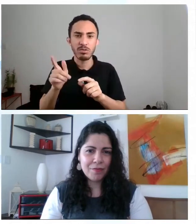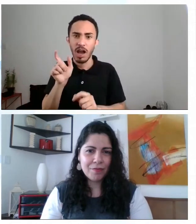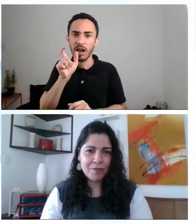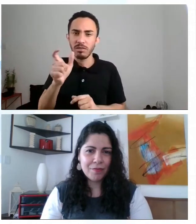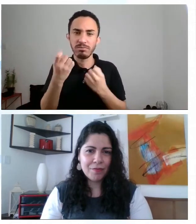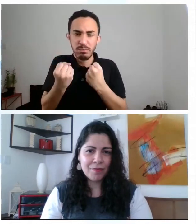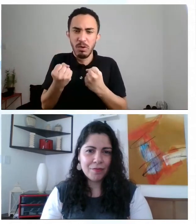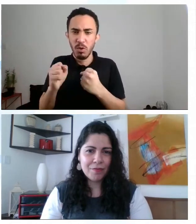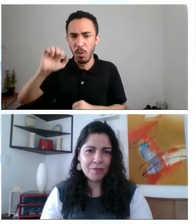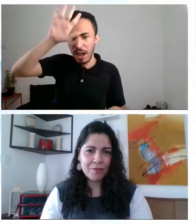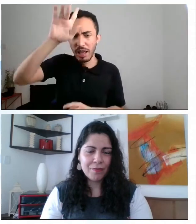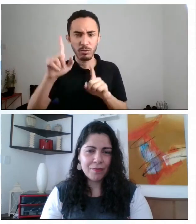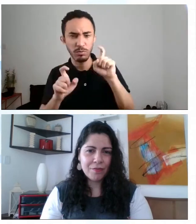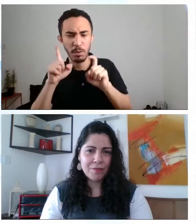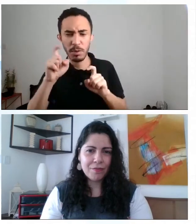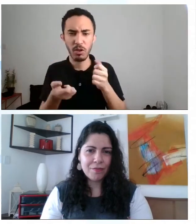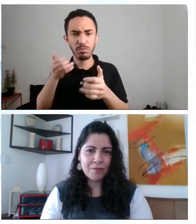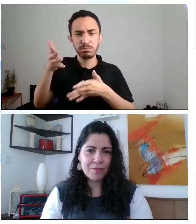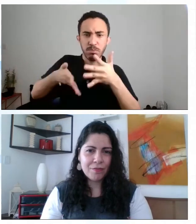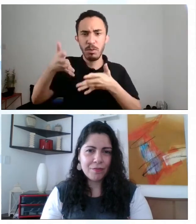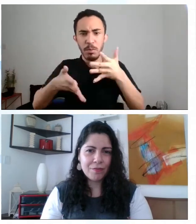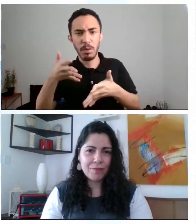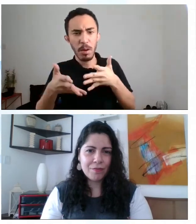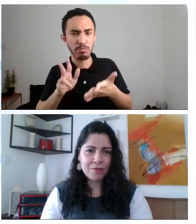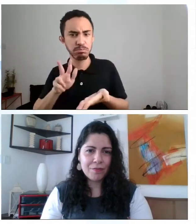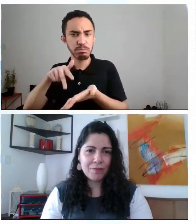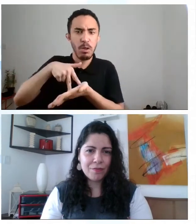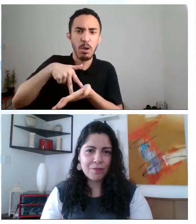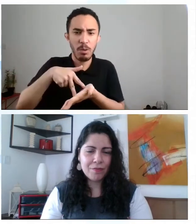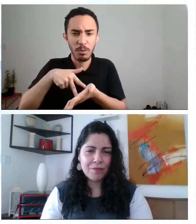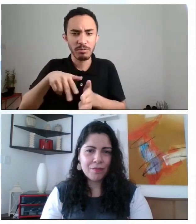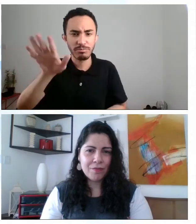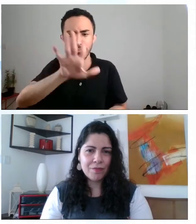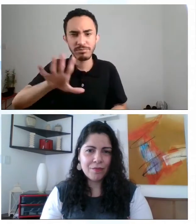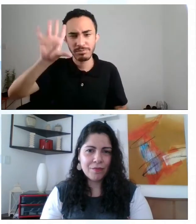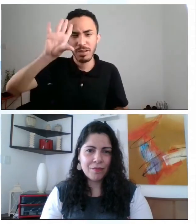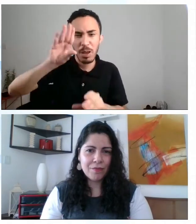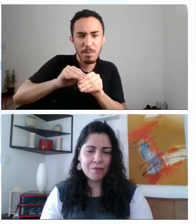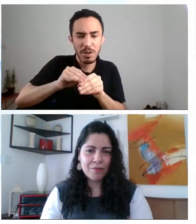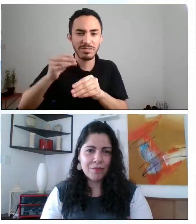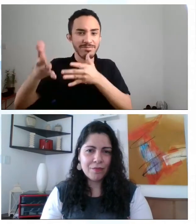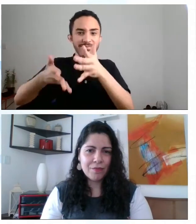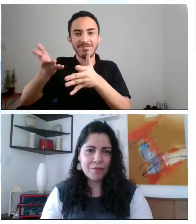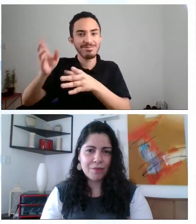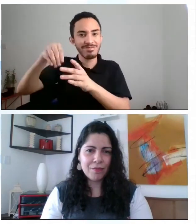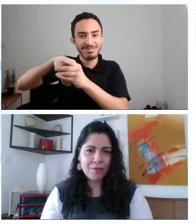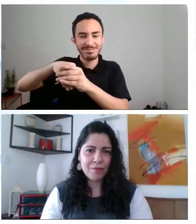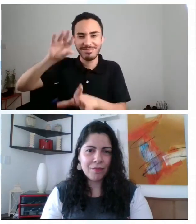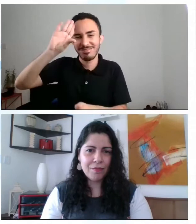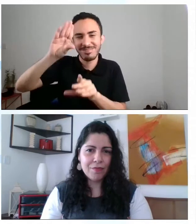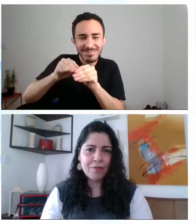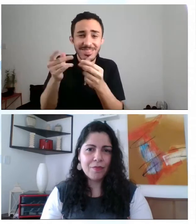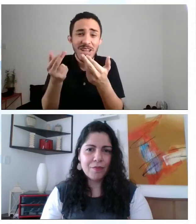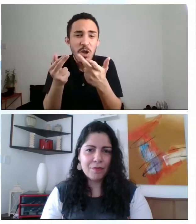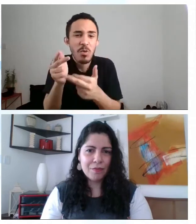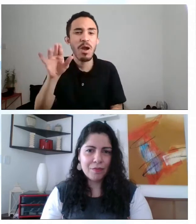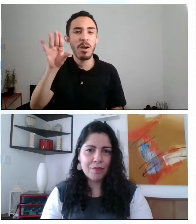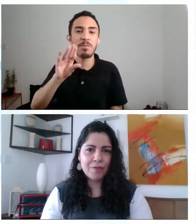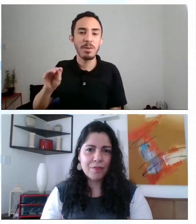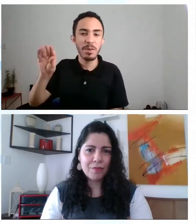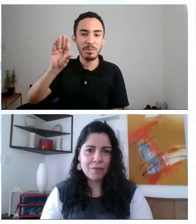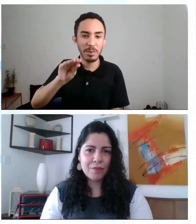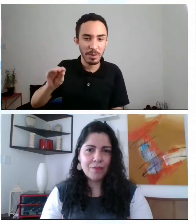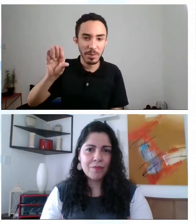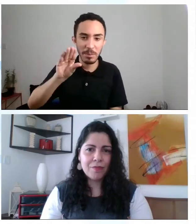aqui, o Alex vai modificar a forma que ele está falando, e isso vai se transpor na própria língua, como nas línguas orais. Né?